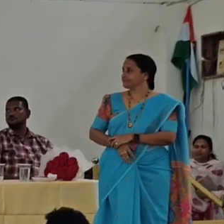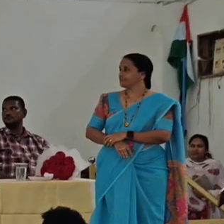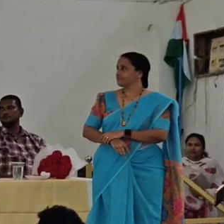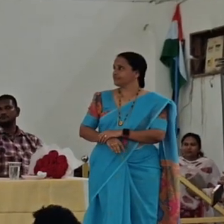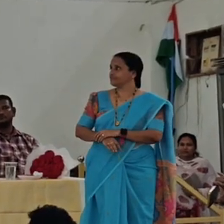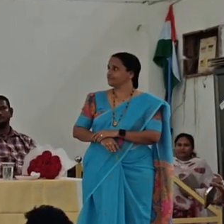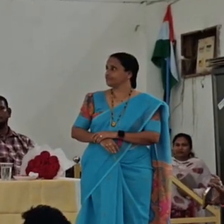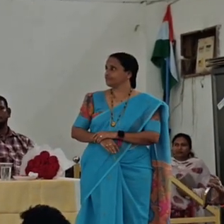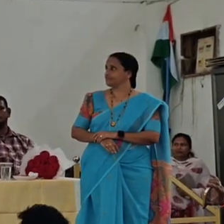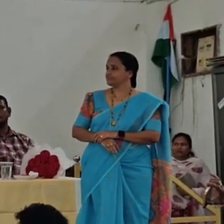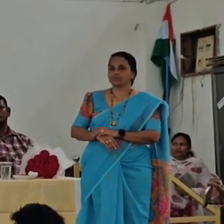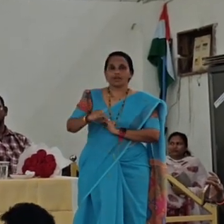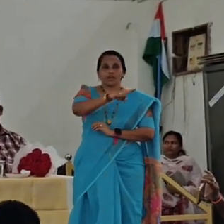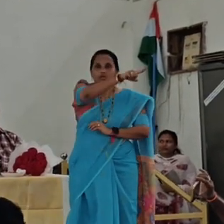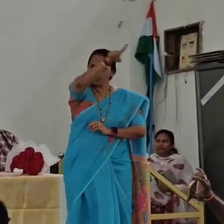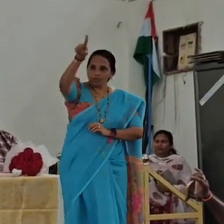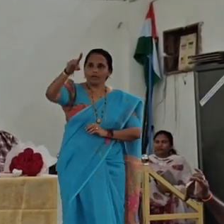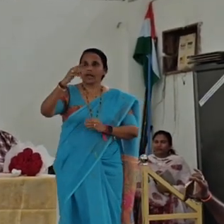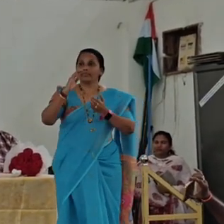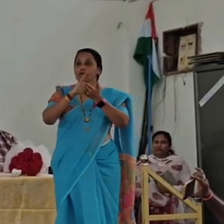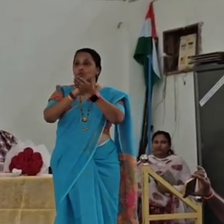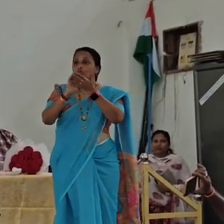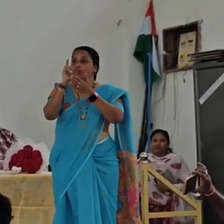వాళ్ళందరికీ వాళ్ళ హక్కులు కాపాడదామని,